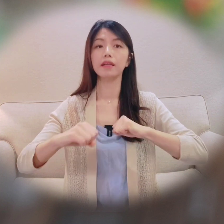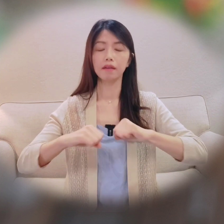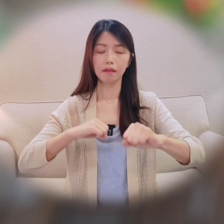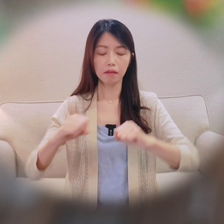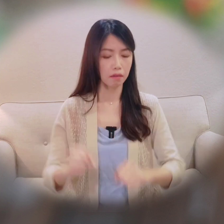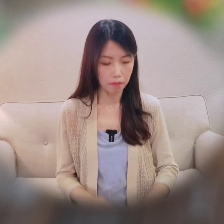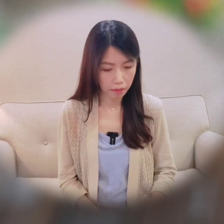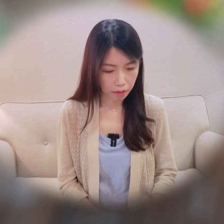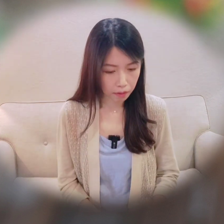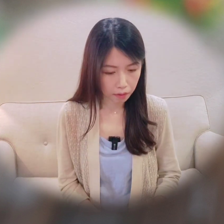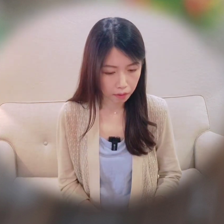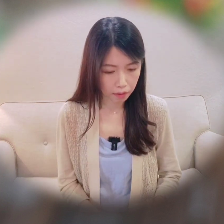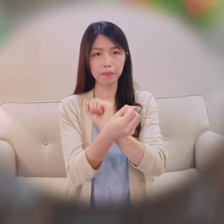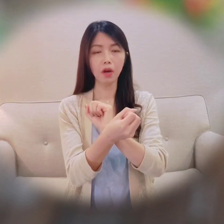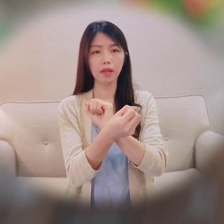뜻입니다.